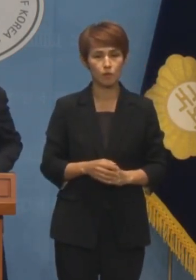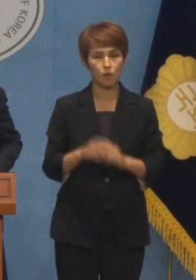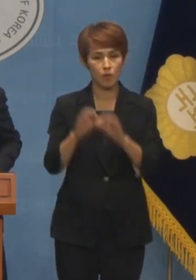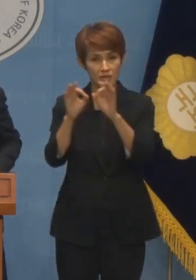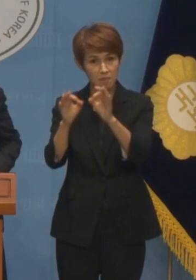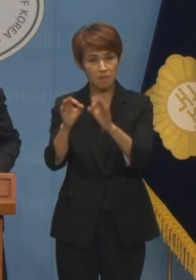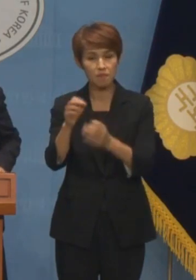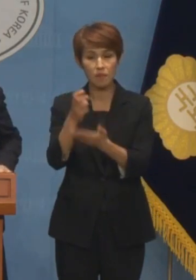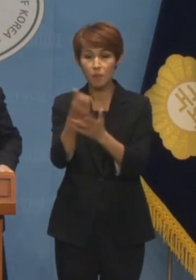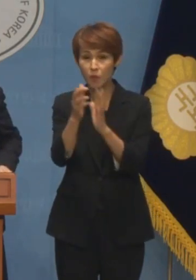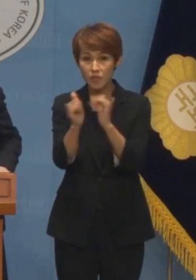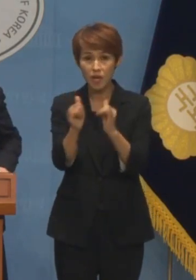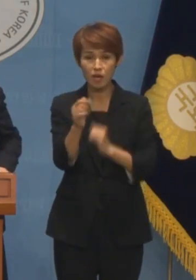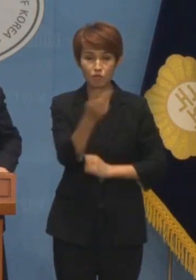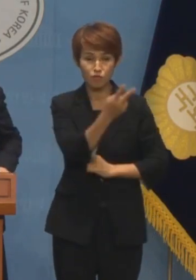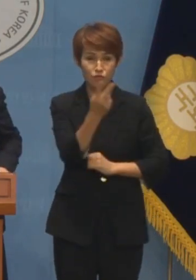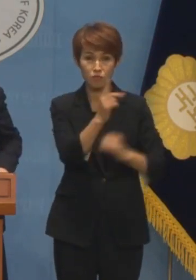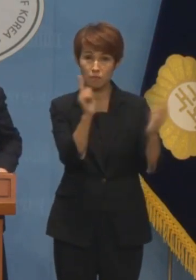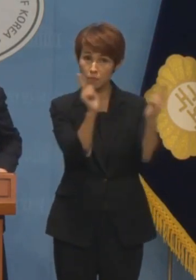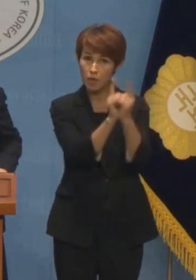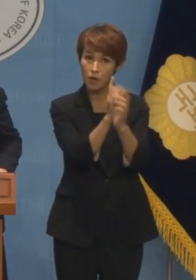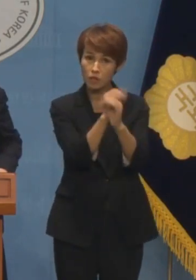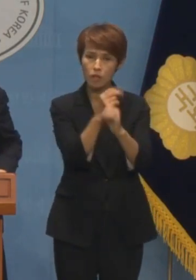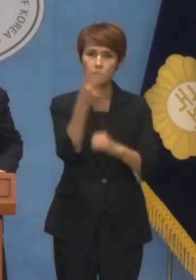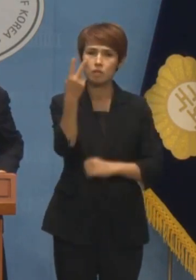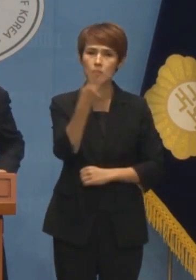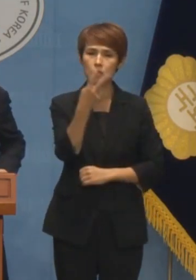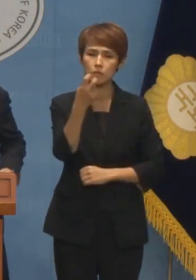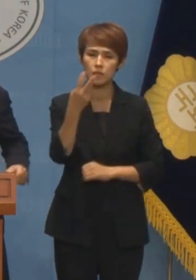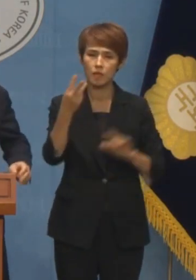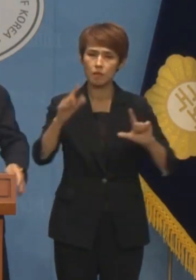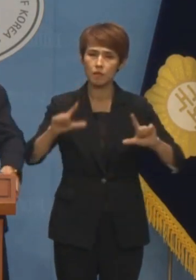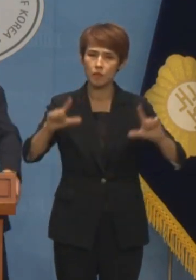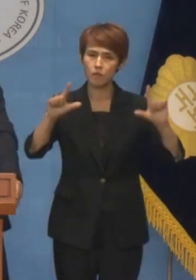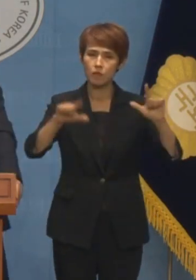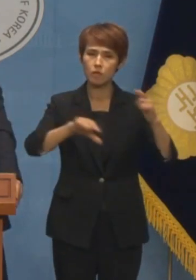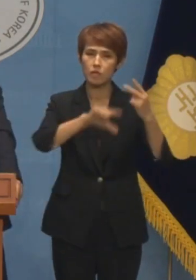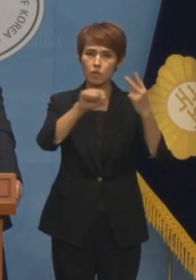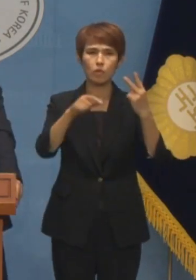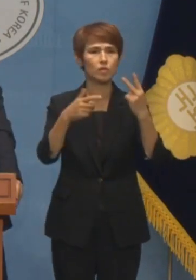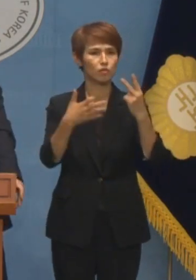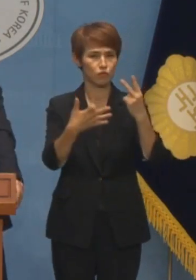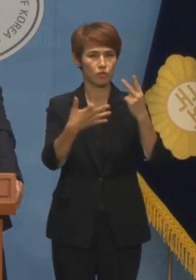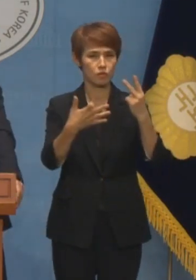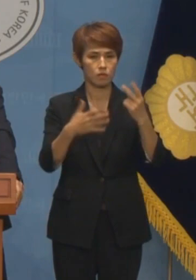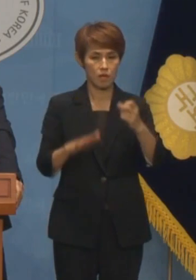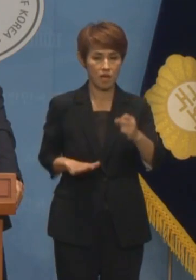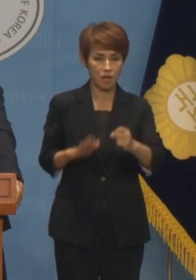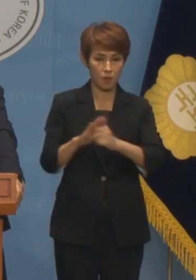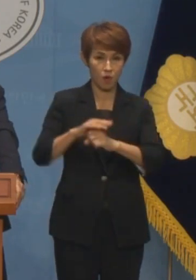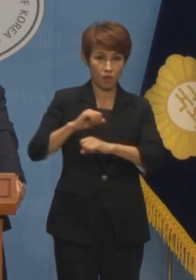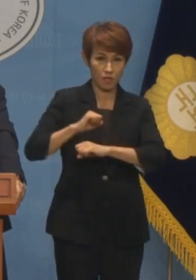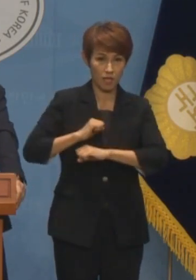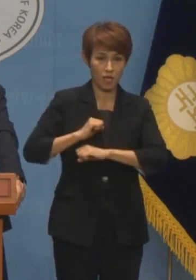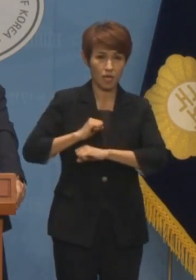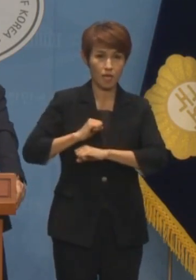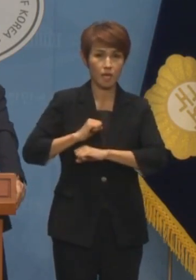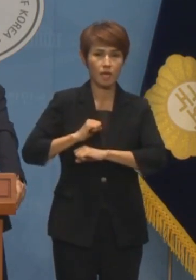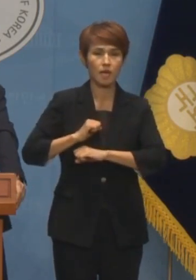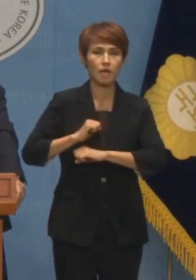김규현 변호사가 둘이 만난 게 2023년 2월 19일인가요? 그 해병대, 소위 말해서 쌍용훈련,